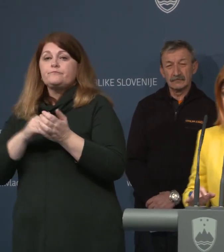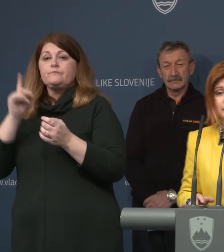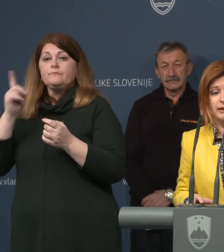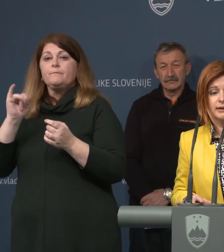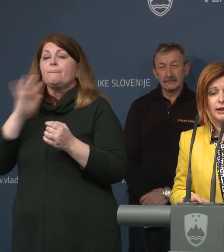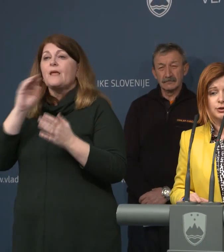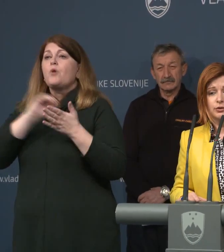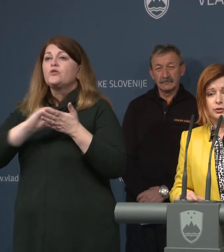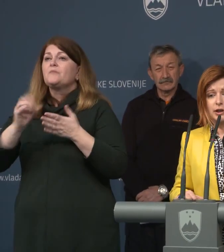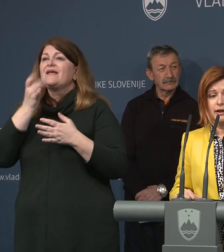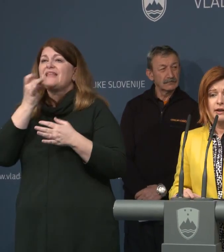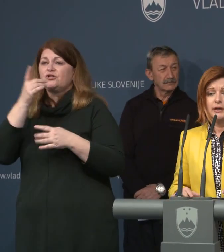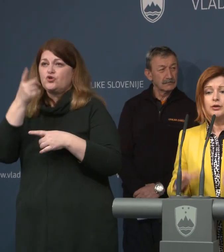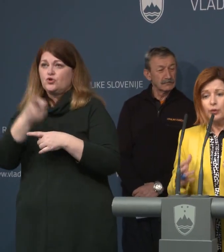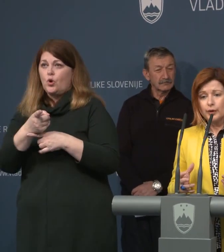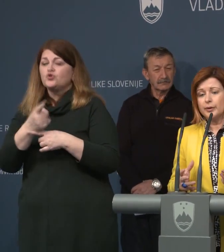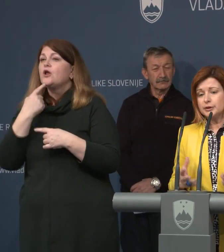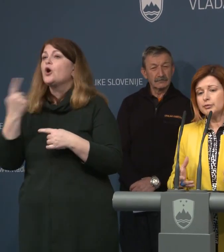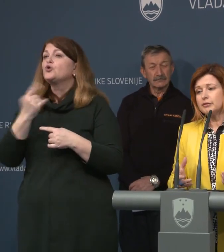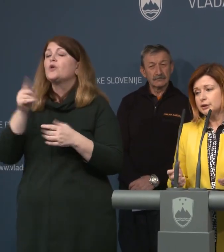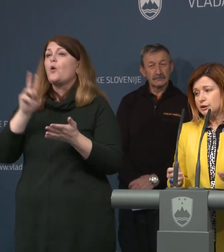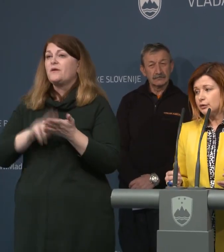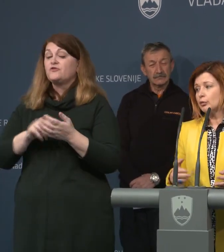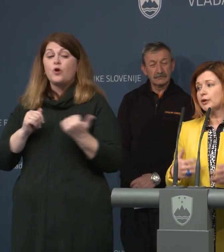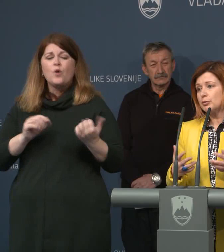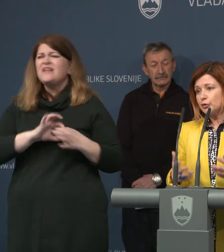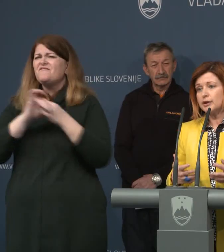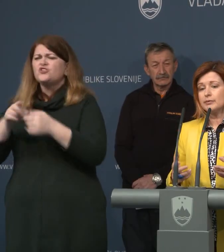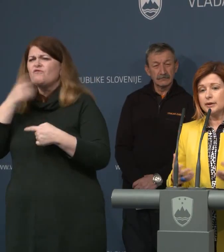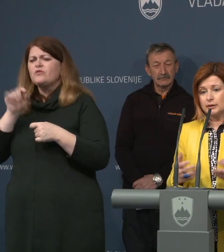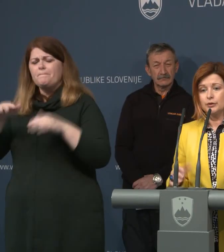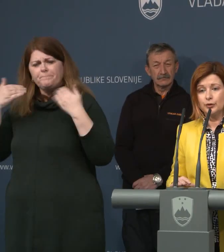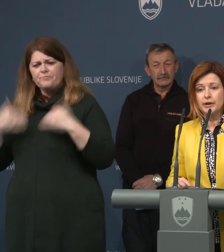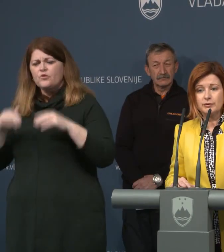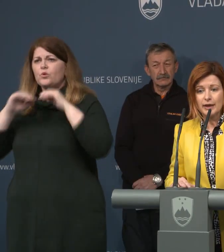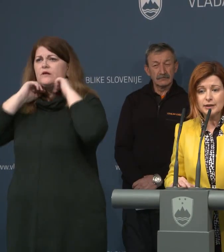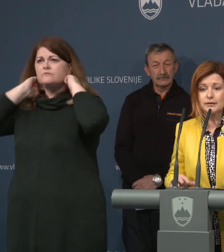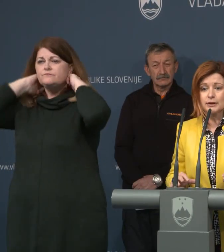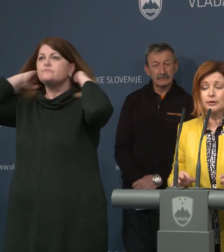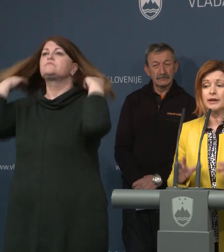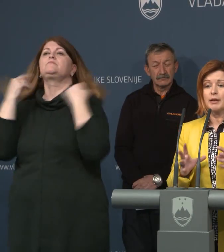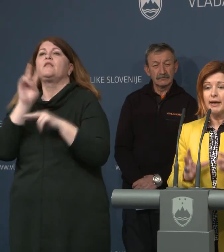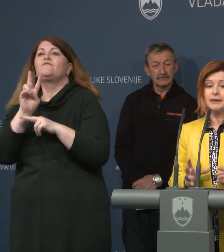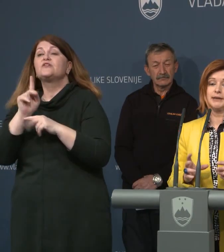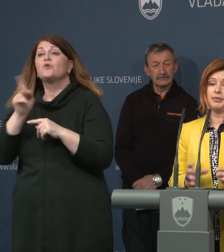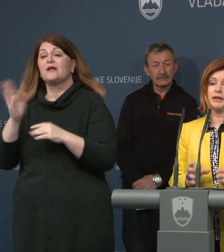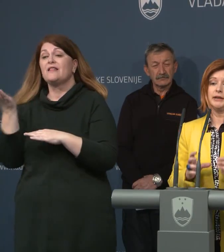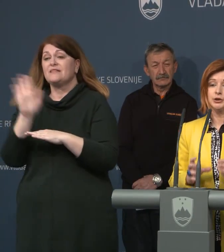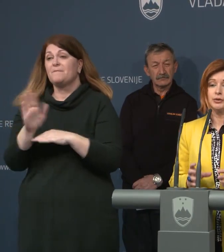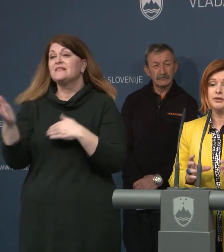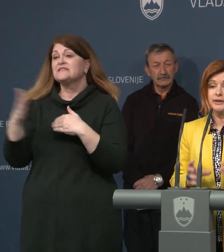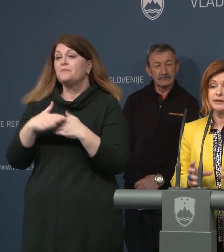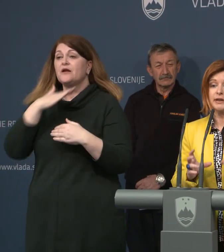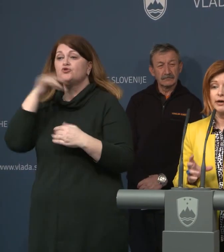pač odredba natančno določala, kdo je upravičen. Mi ves čas govorimo o tem nujnem varstvu, zato ker namen